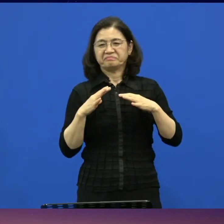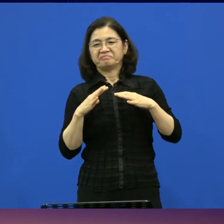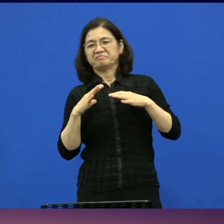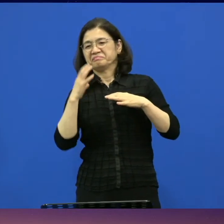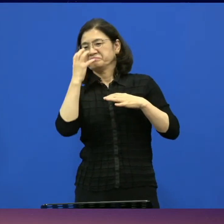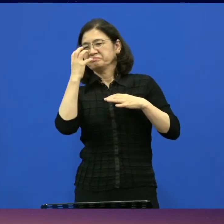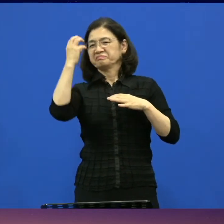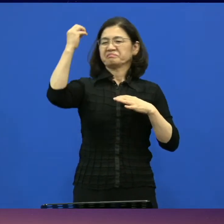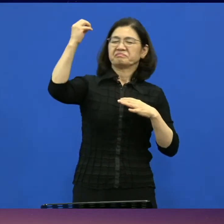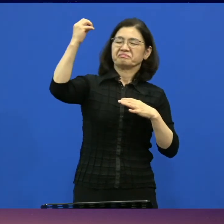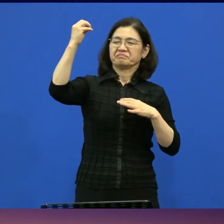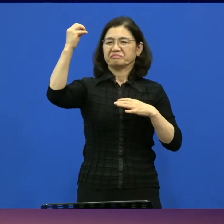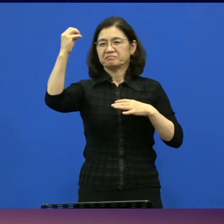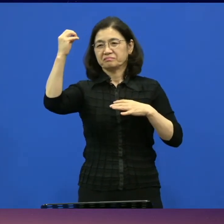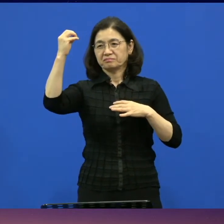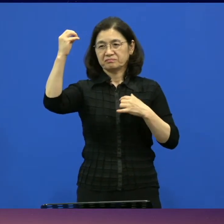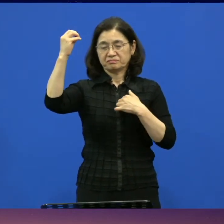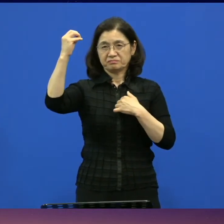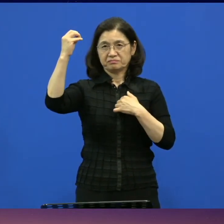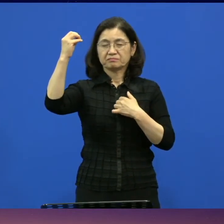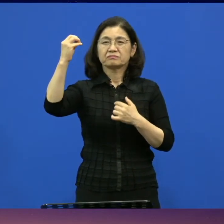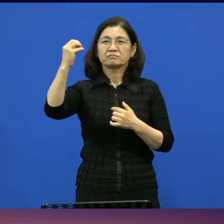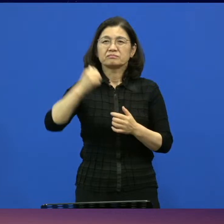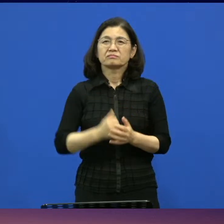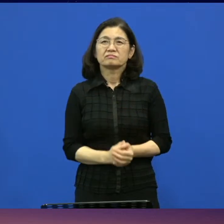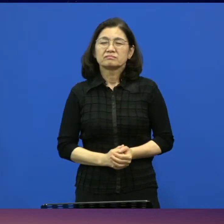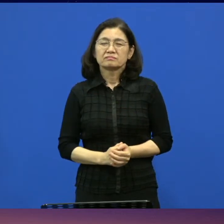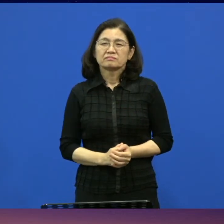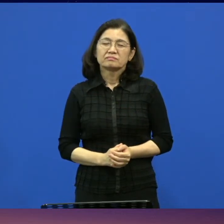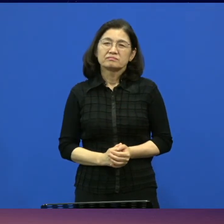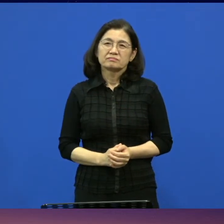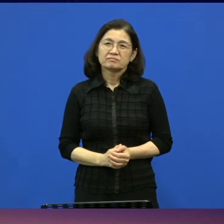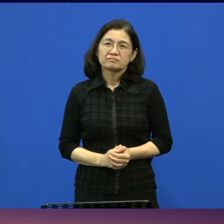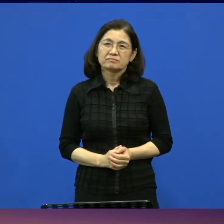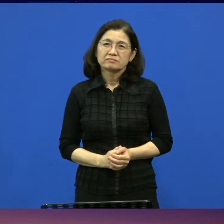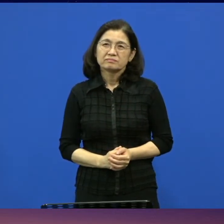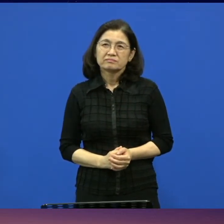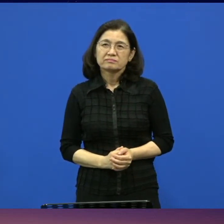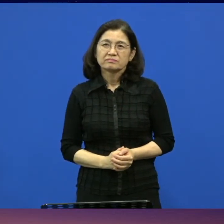어디까지 나왔느냐. 학위가 뭐냐. 이게 얼마나 중요해요, 여러분.